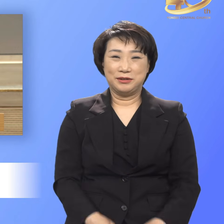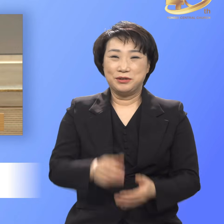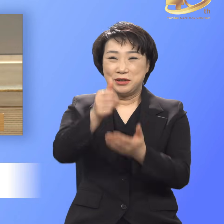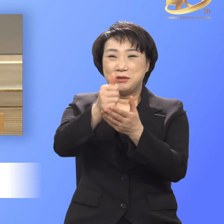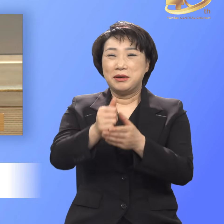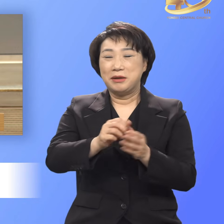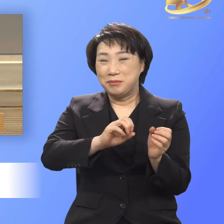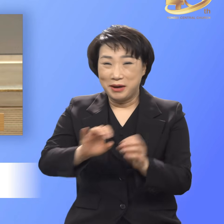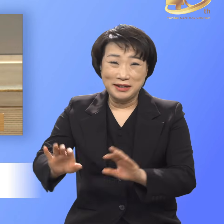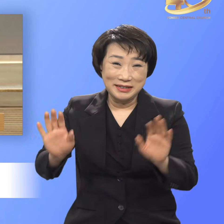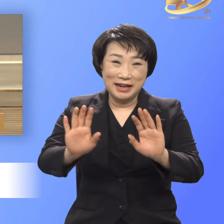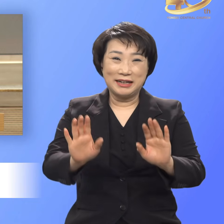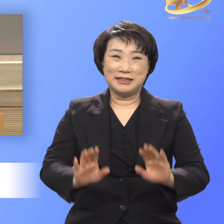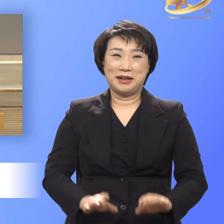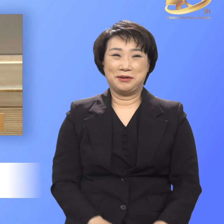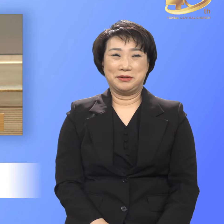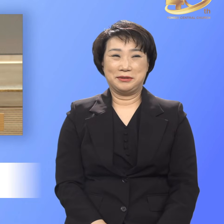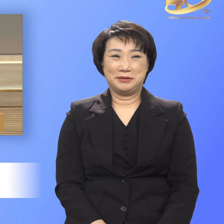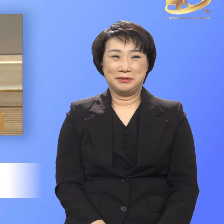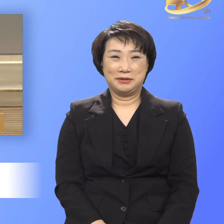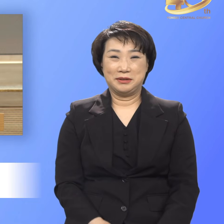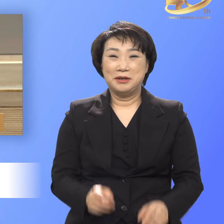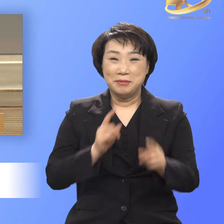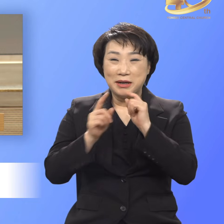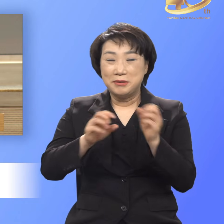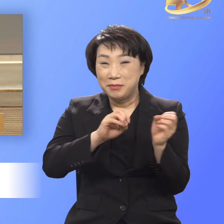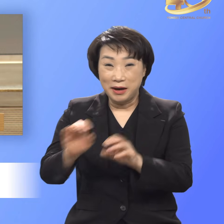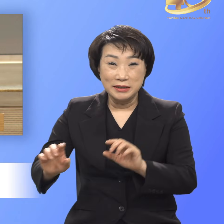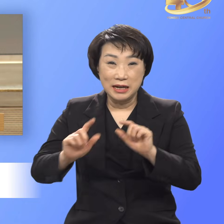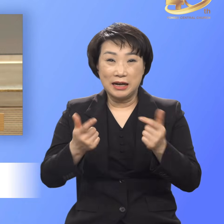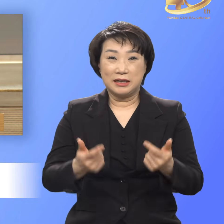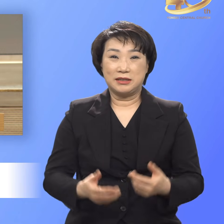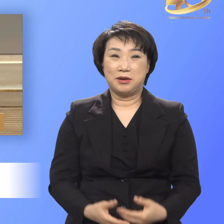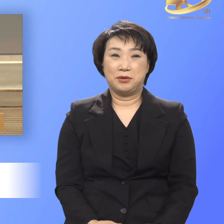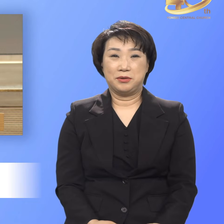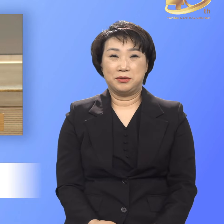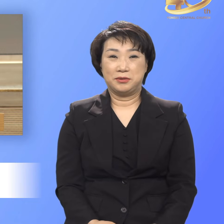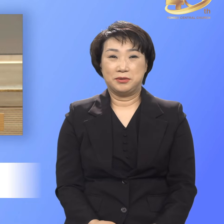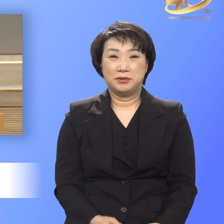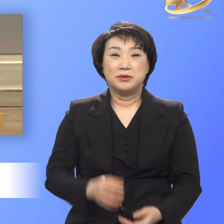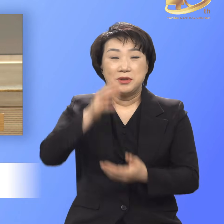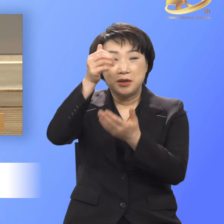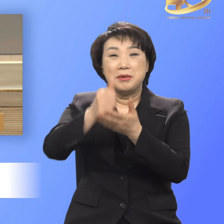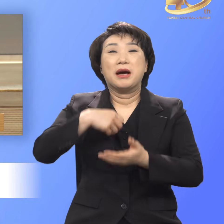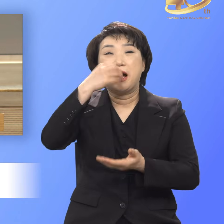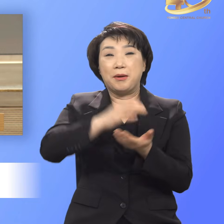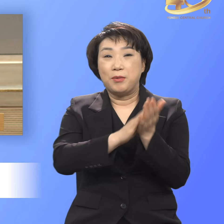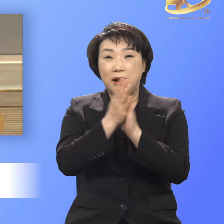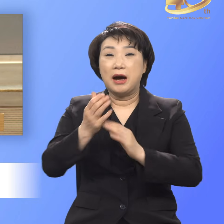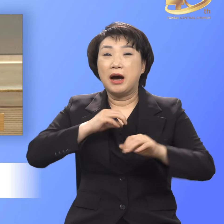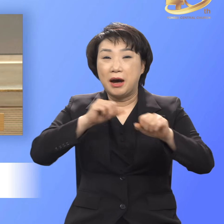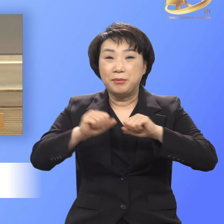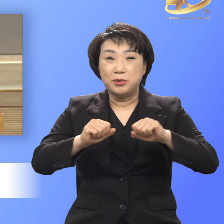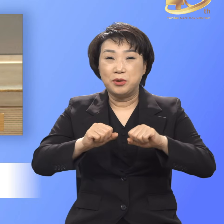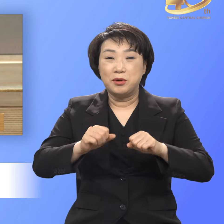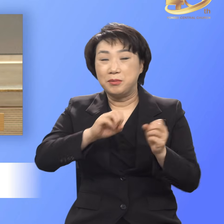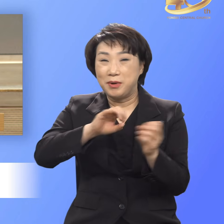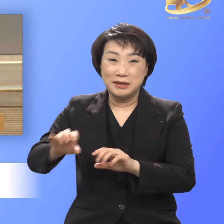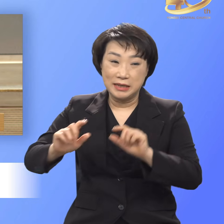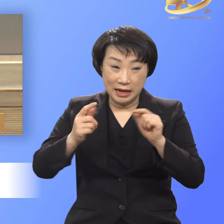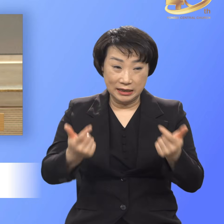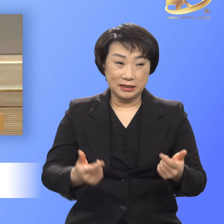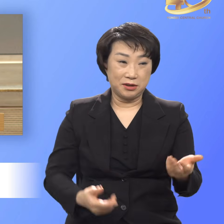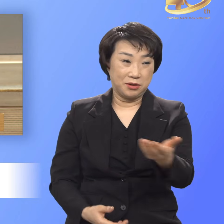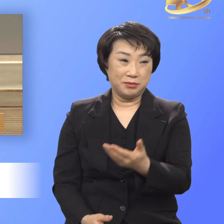주님을 부인하지 않겠다. 말씀을 부인하지 않겠다. 성령의 감화와 감동을 부인하지